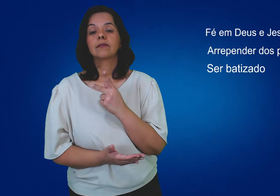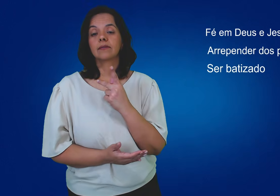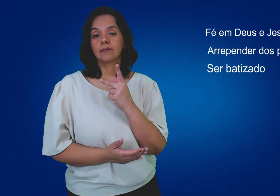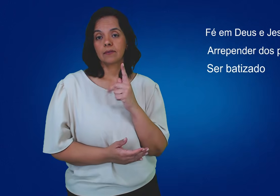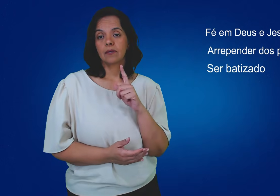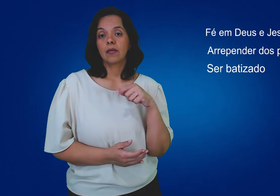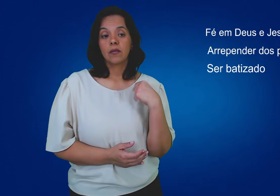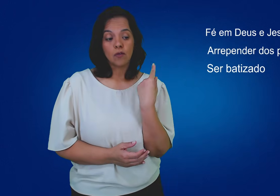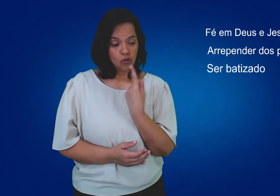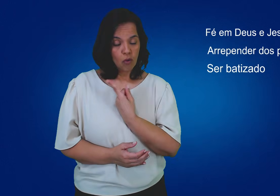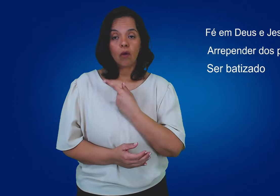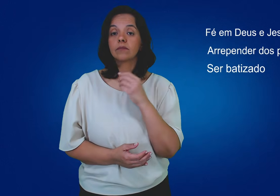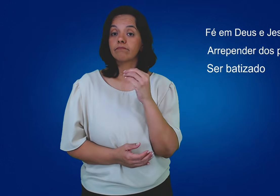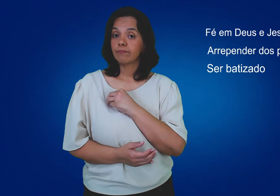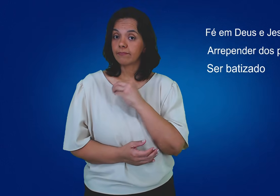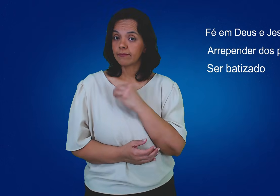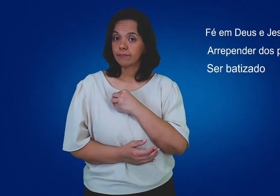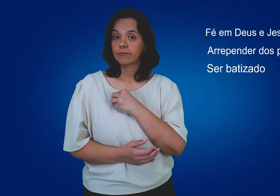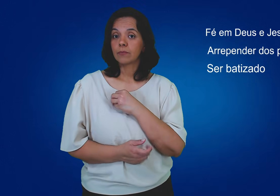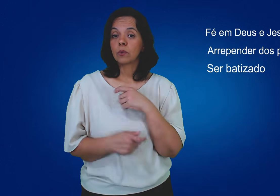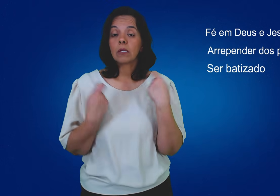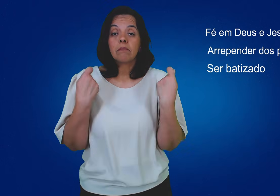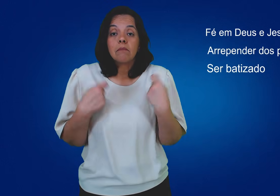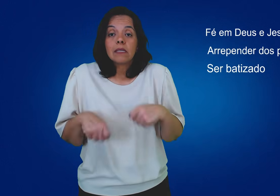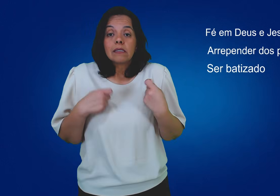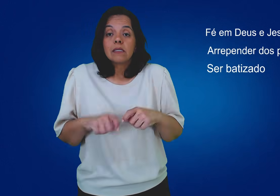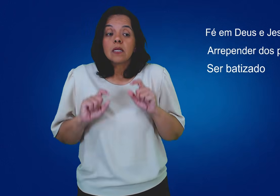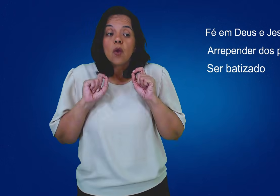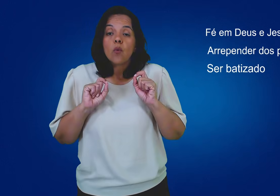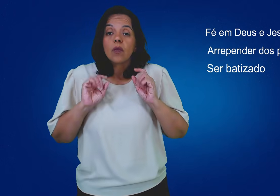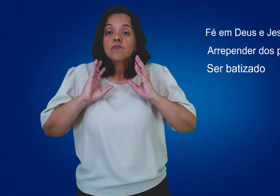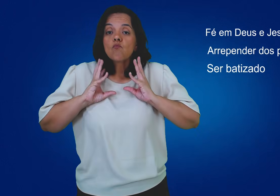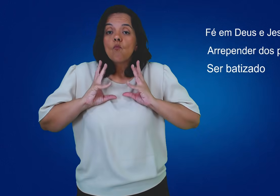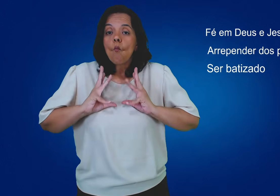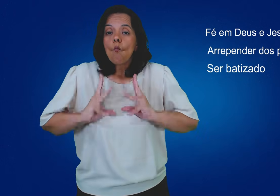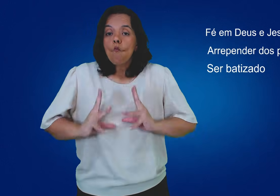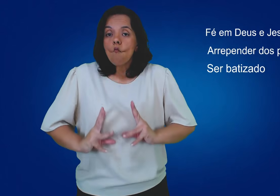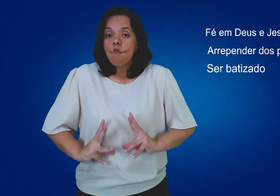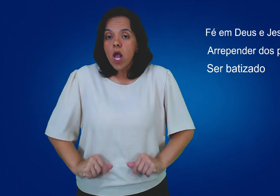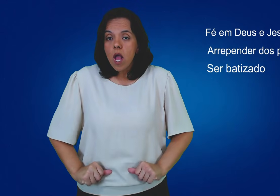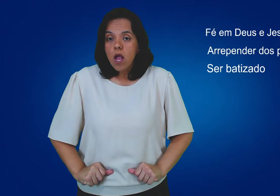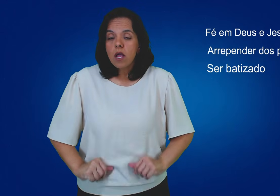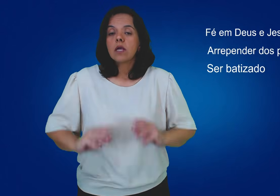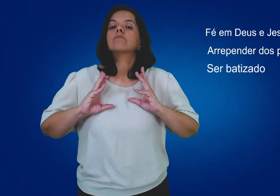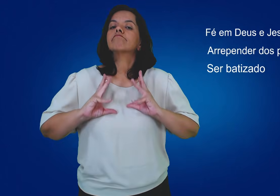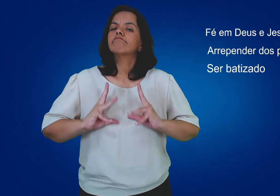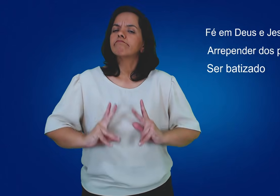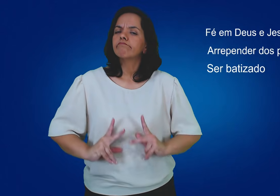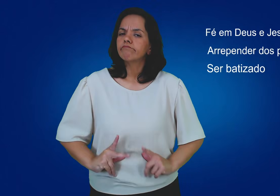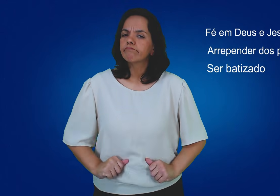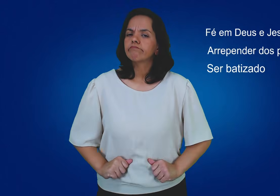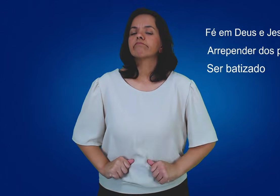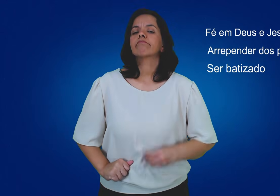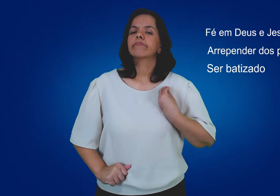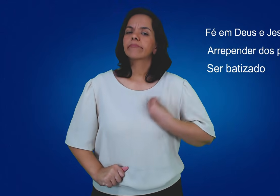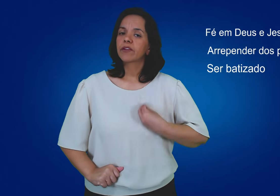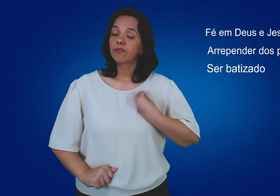Nós fazemos escolhas erradas durante a nossa vida. Então, nós precisamos nos limpar desses